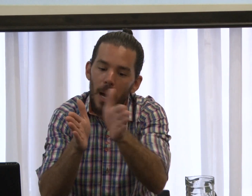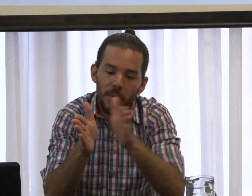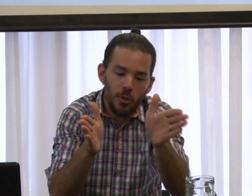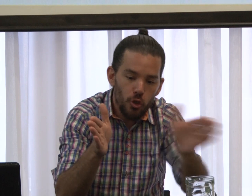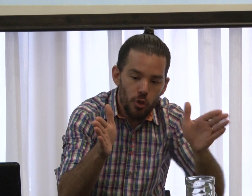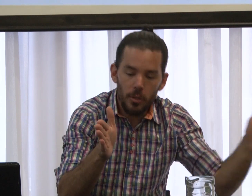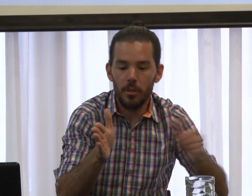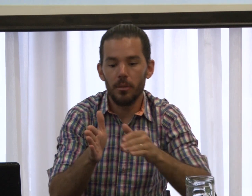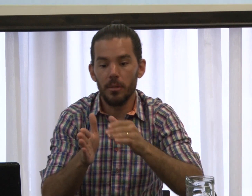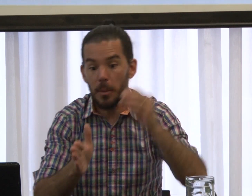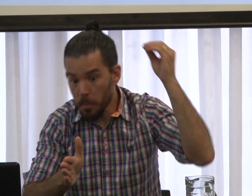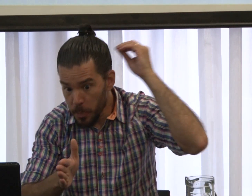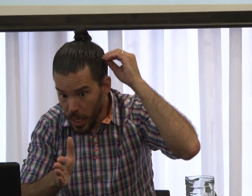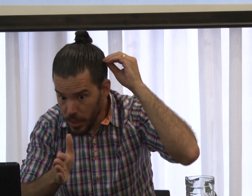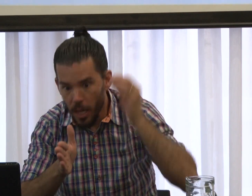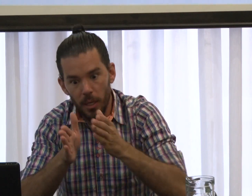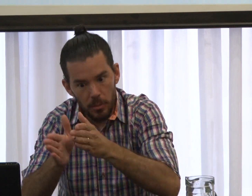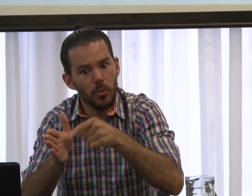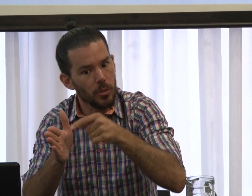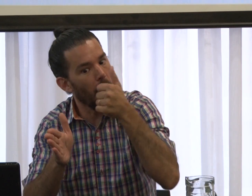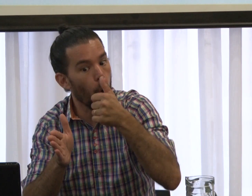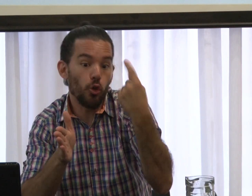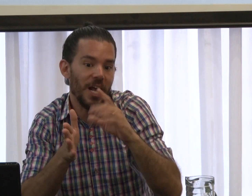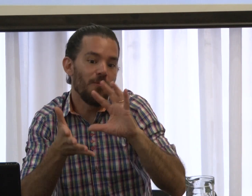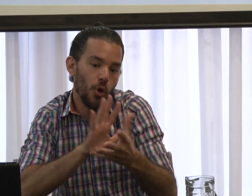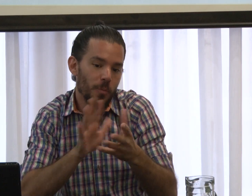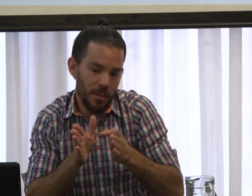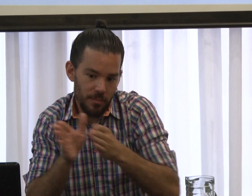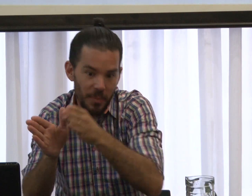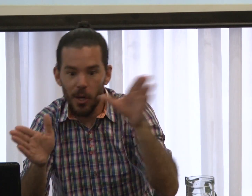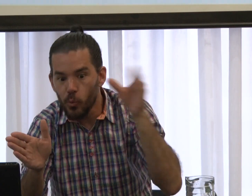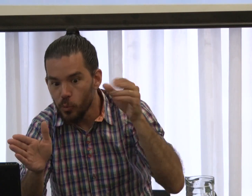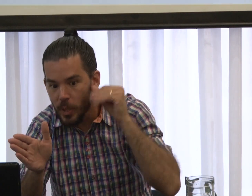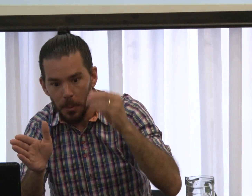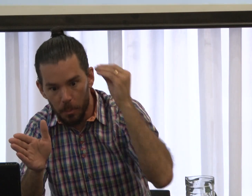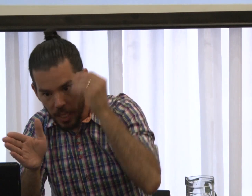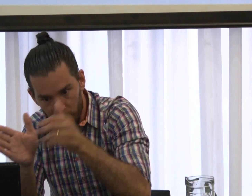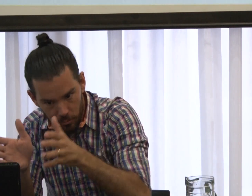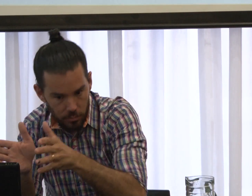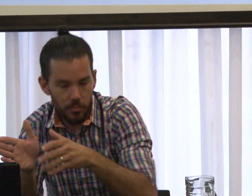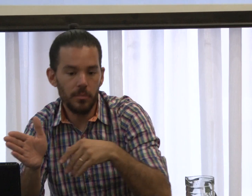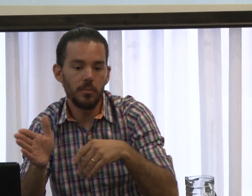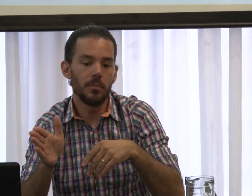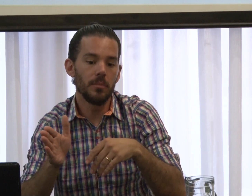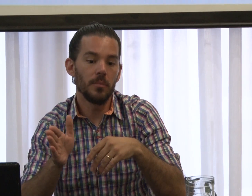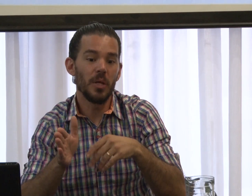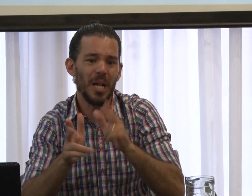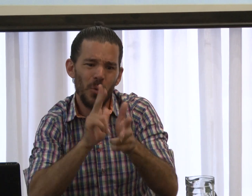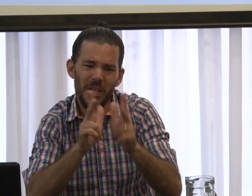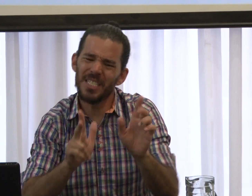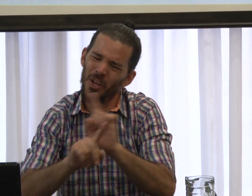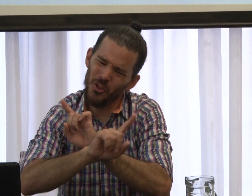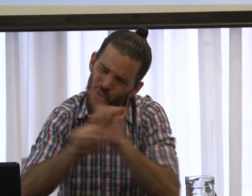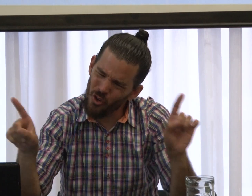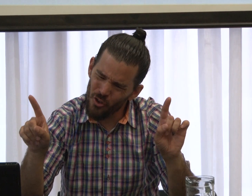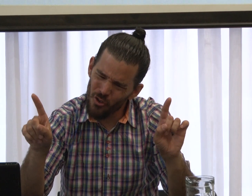hace muy poco, nuevamente en un Congreso de Educación, lo que antes se había decretado, la prohibición de la lengua